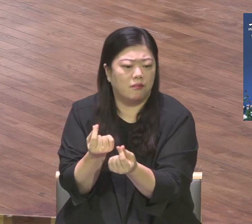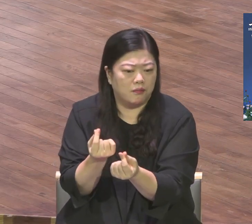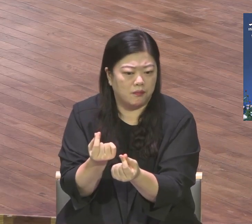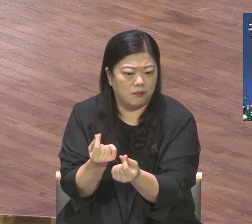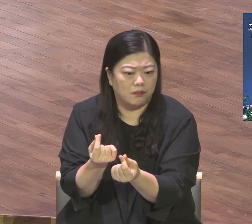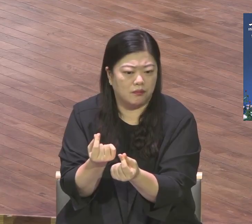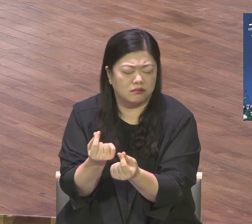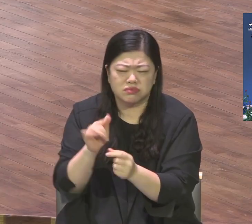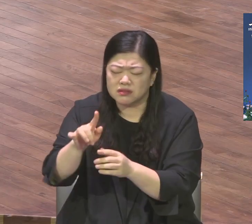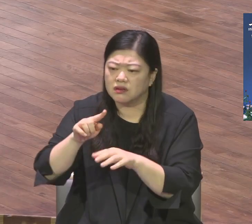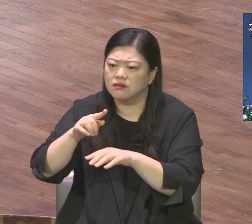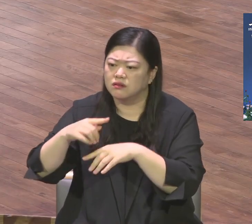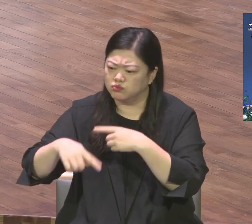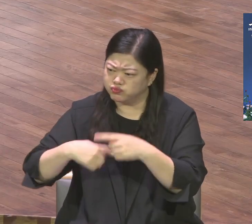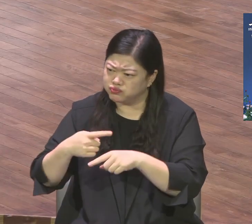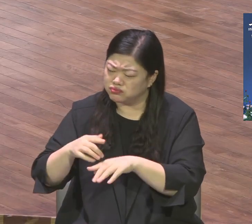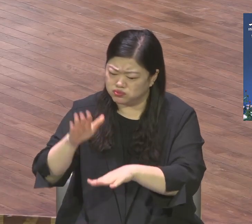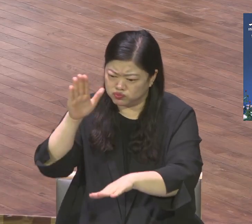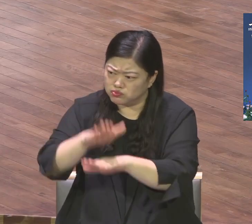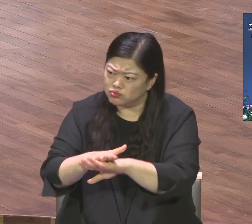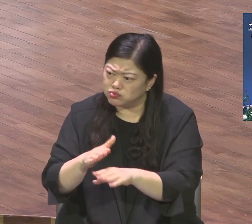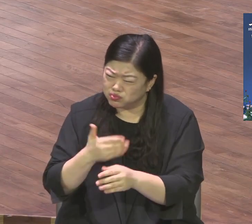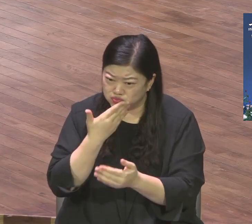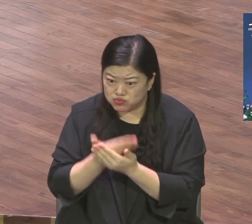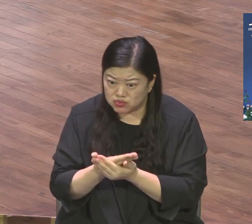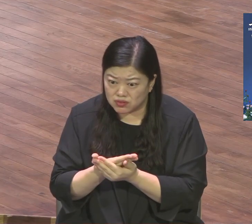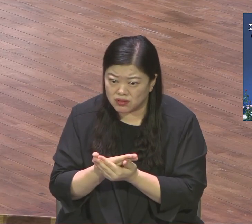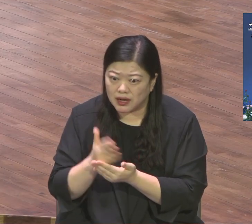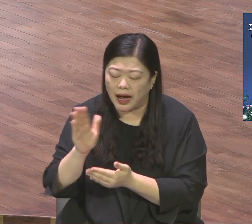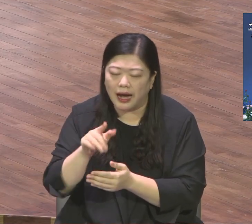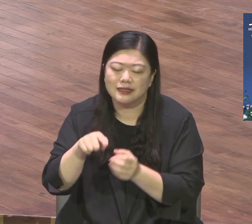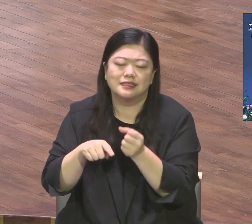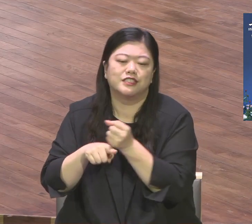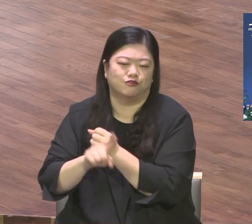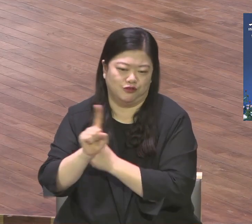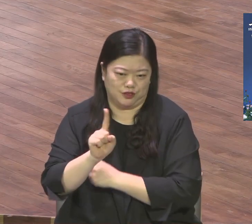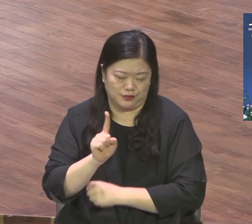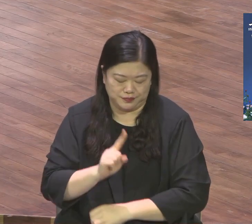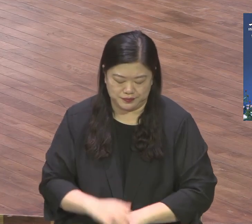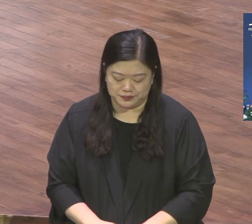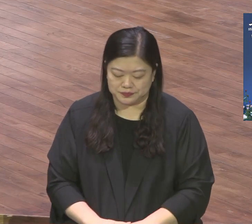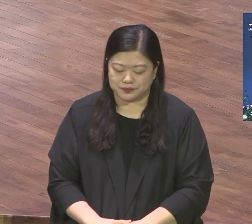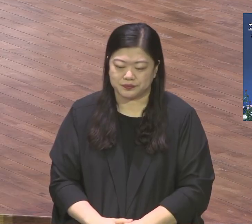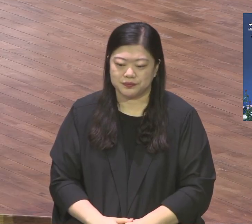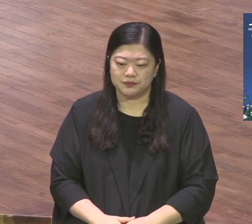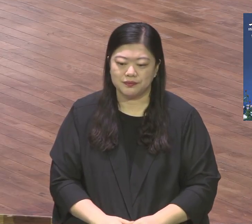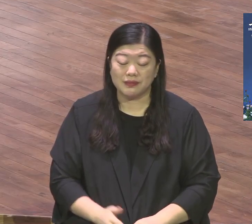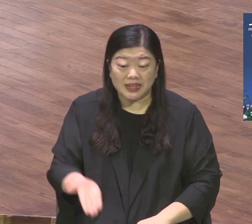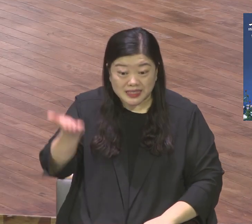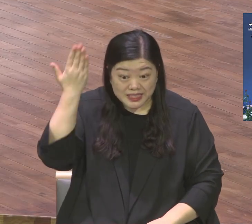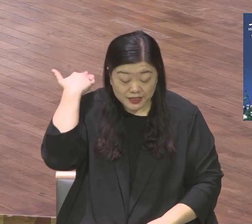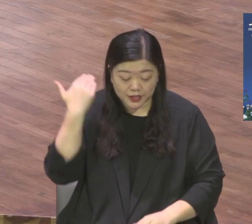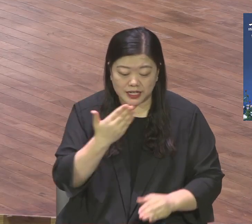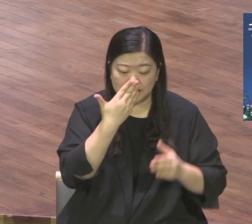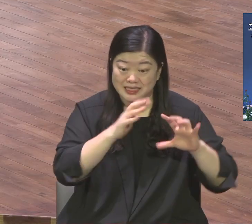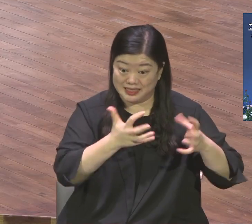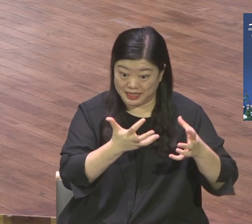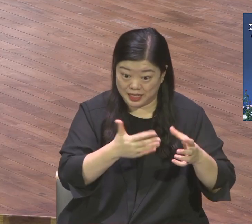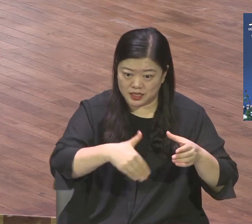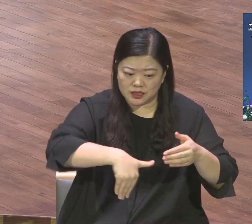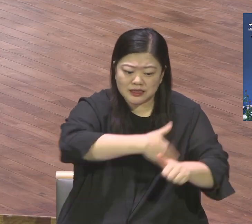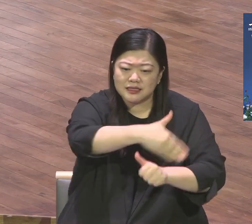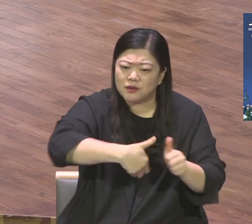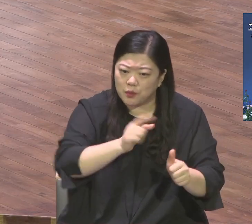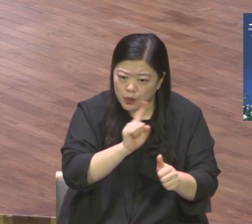그 이유가 있습니다. 왜 이렇게 말합니까? 서론에서 말씀드린 것처럼요. 당시에는 각종 이단들이